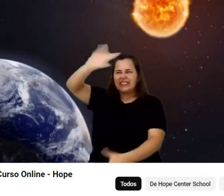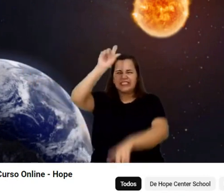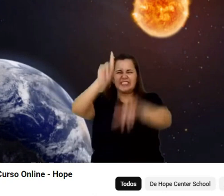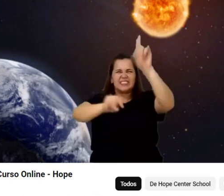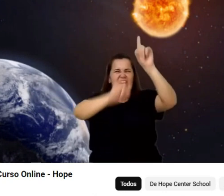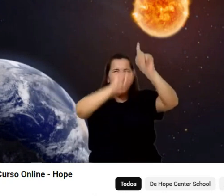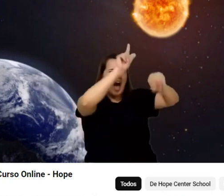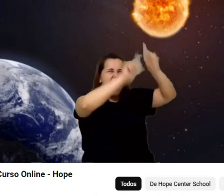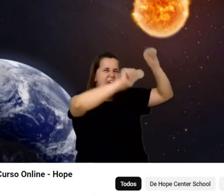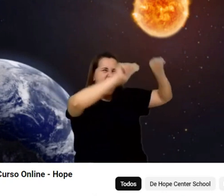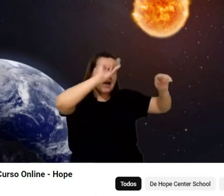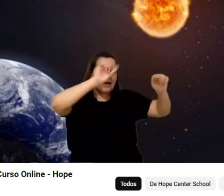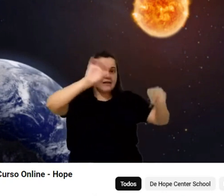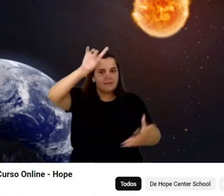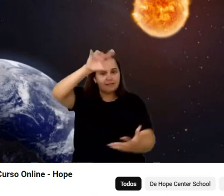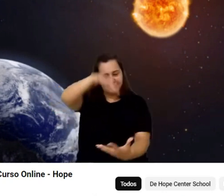Terra.